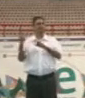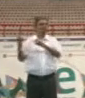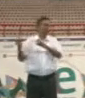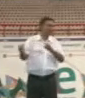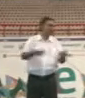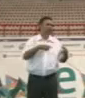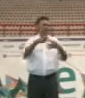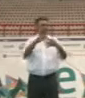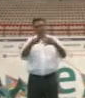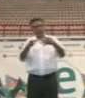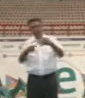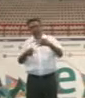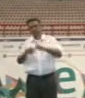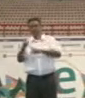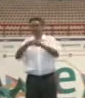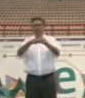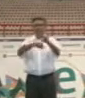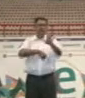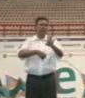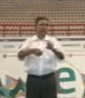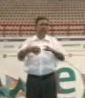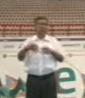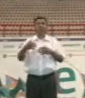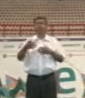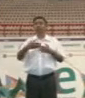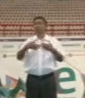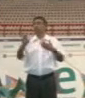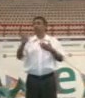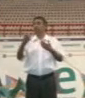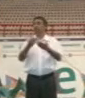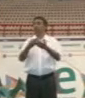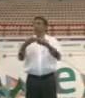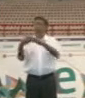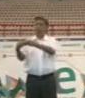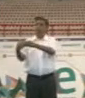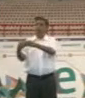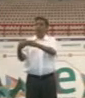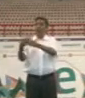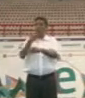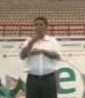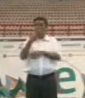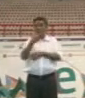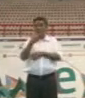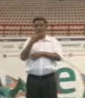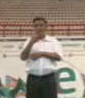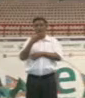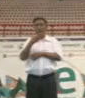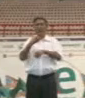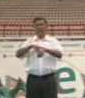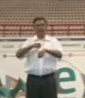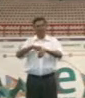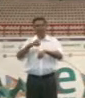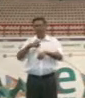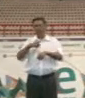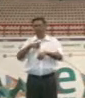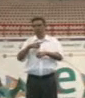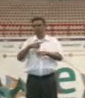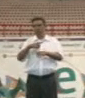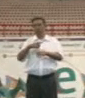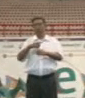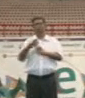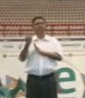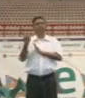semanas. Então eles conseguiram levar quando eles começaram a produzir o doce. Demandou tempo? Sim. Foram décadas para aprender